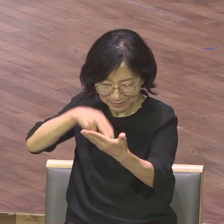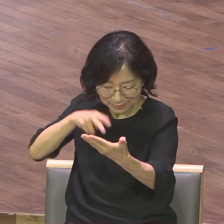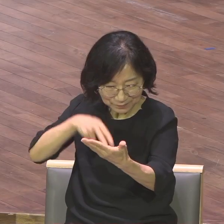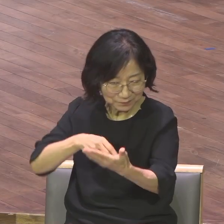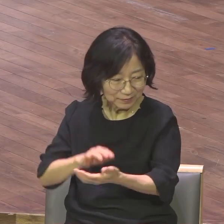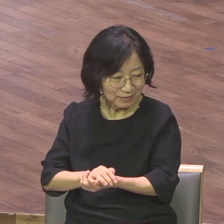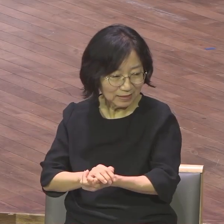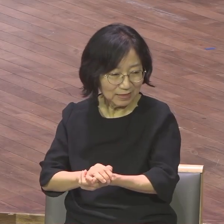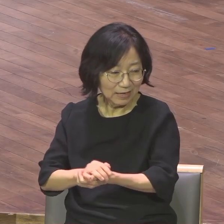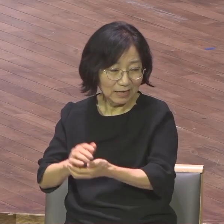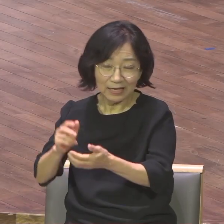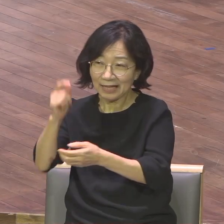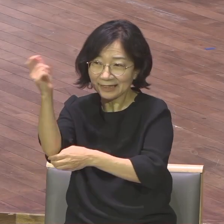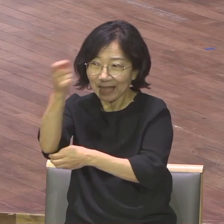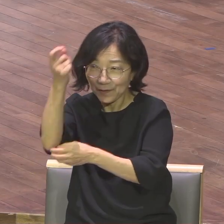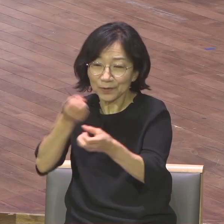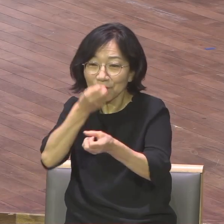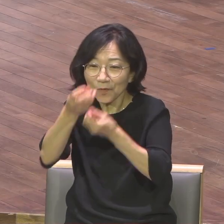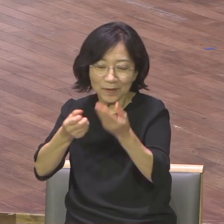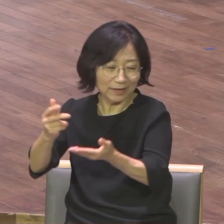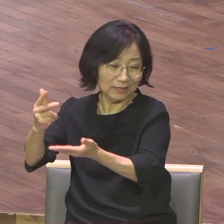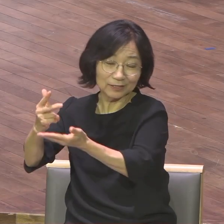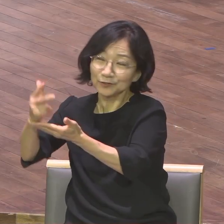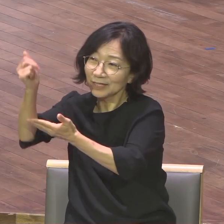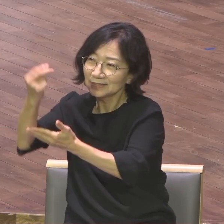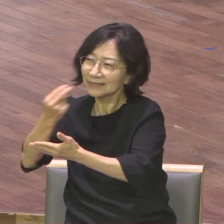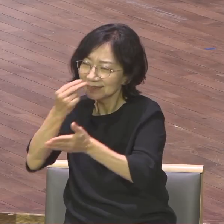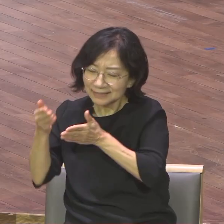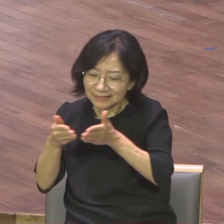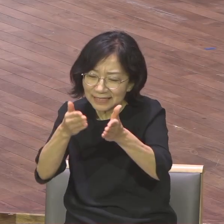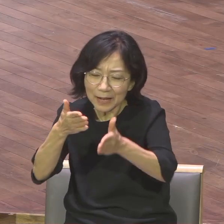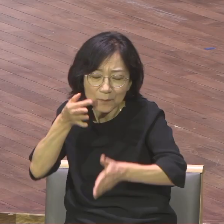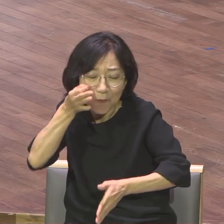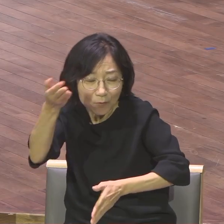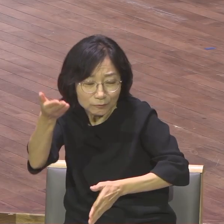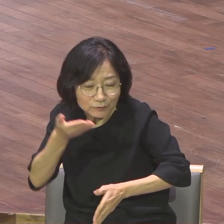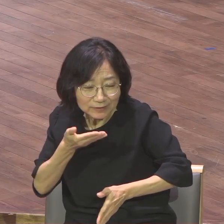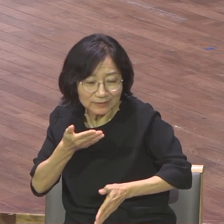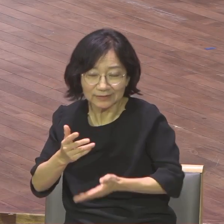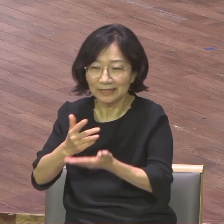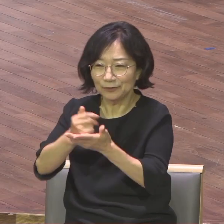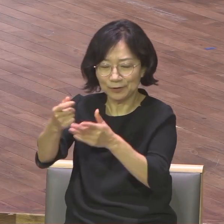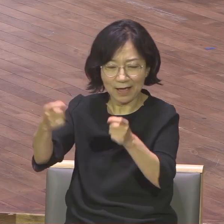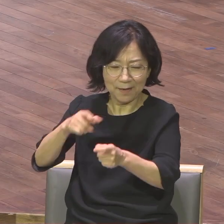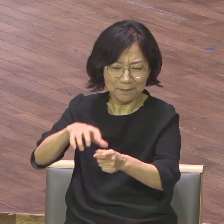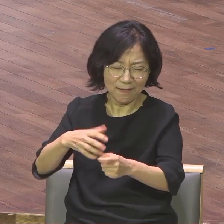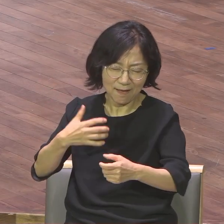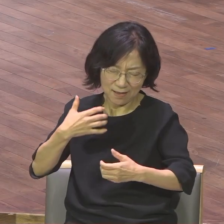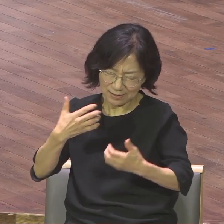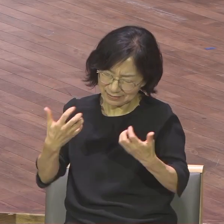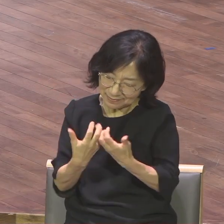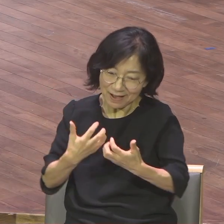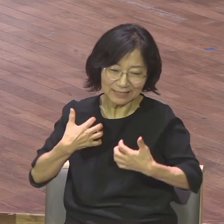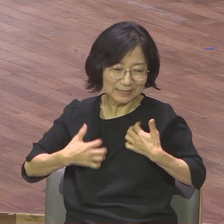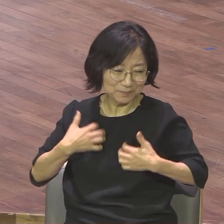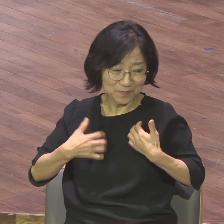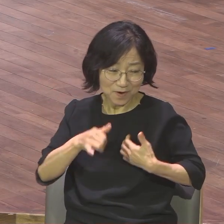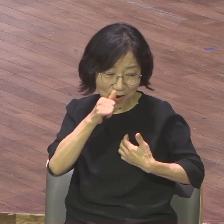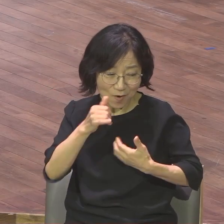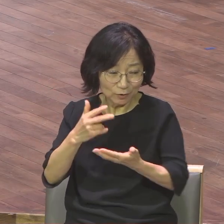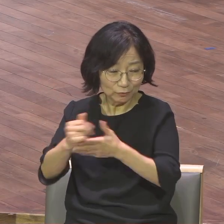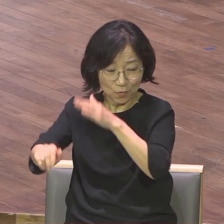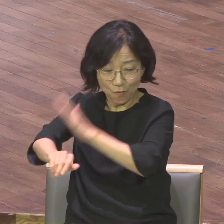고백합니다. 주께서 생명의 길을 내게 보이시리니 주의 앞에는 충만한 기쁨이 있고 주의